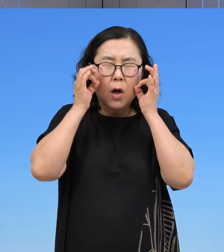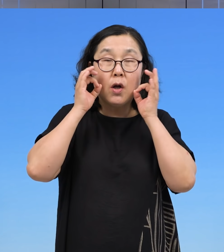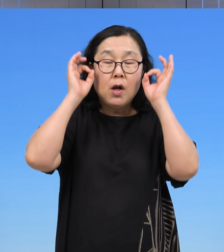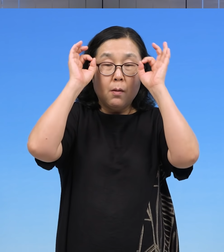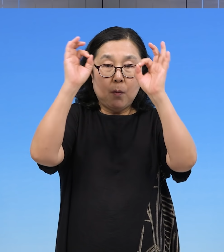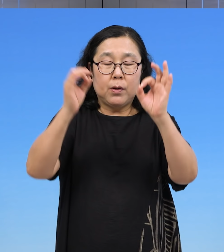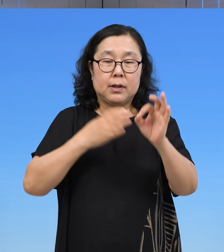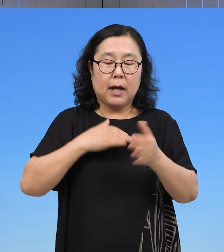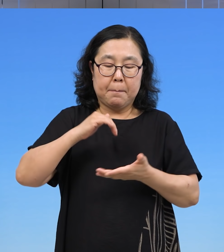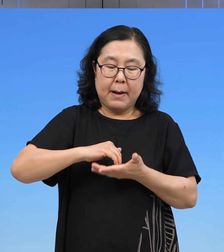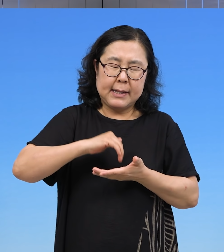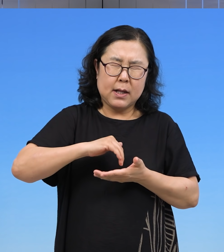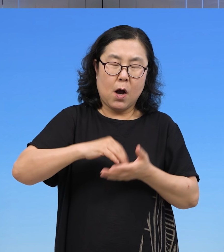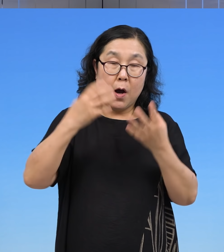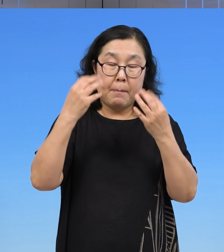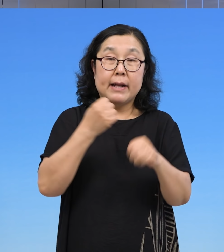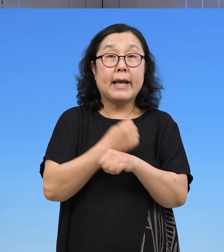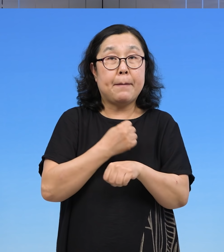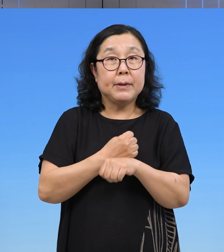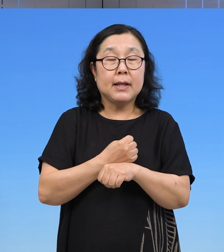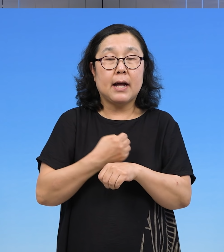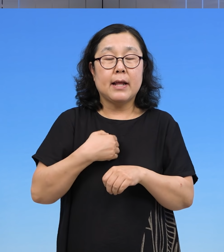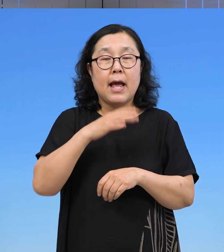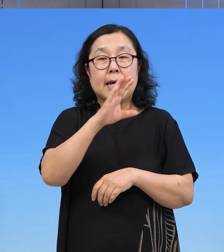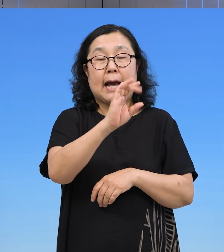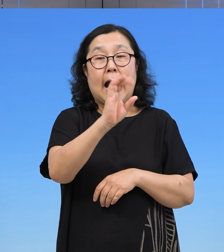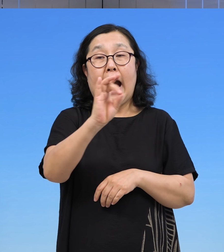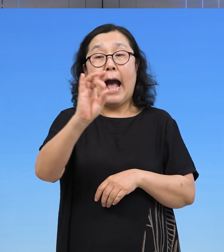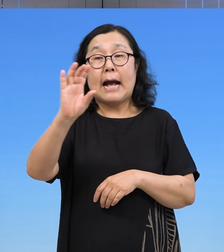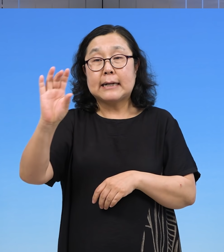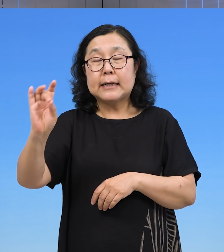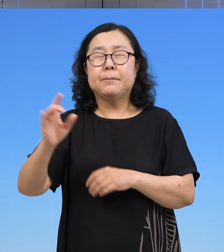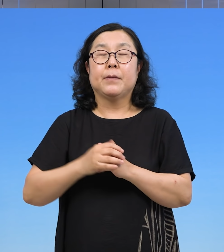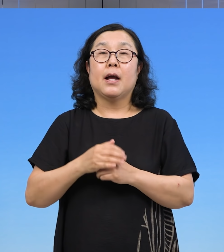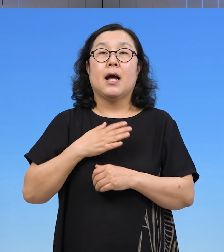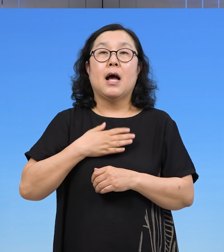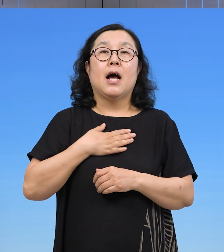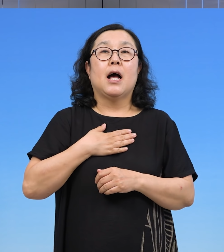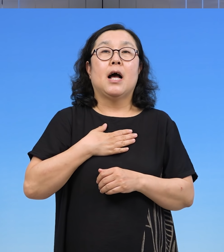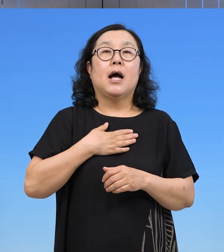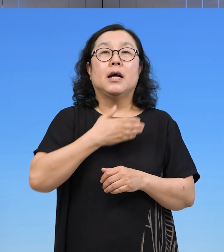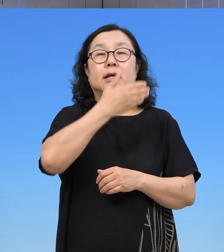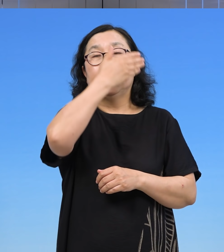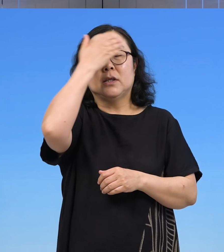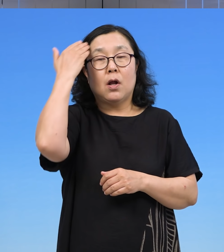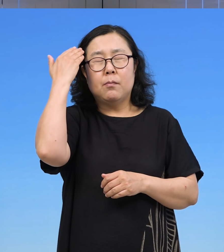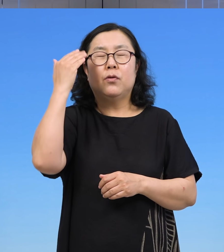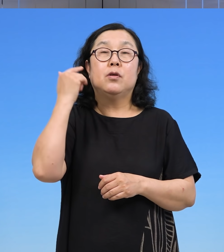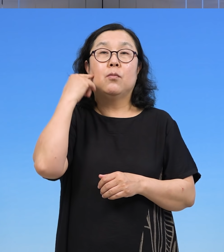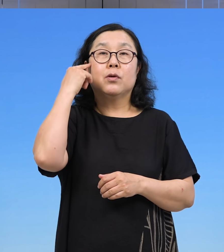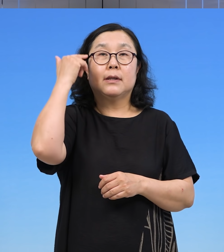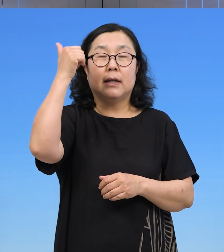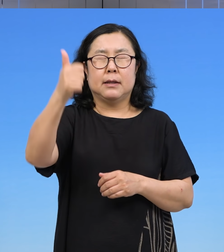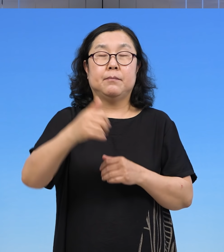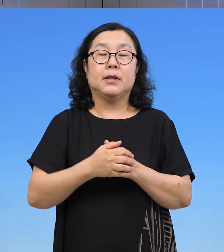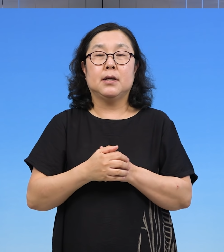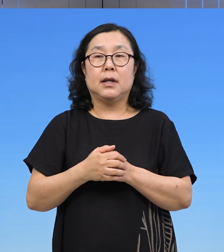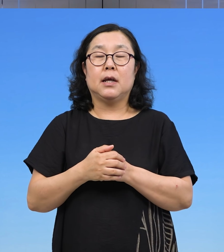우리 젊은 목사님들한테서 제가 좀 꾸질함을 들을 때가 가끔씩 있습니다 아주 부드럽게는